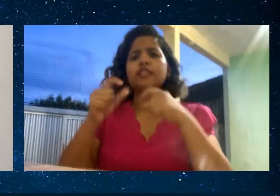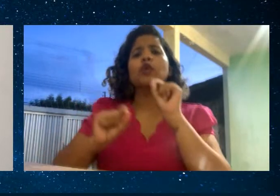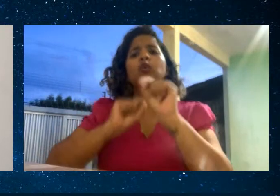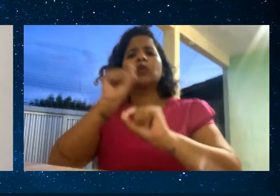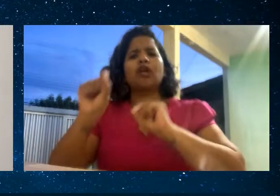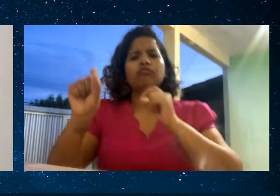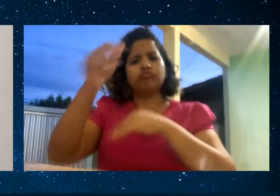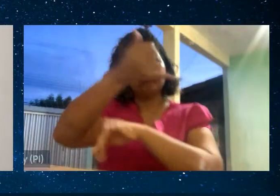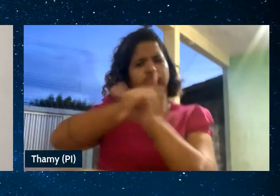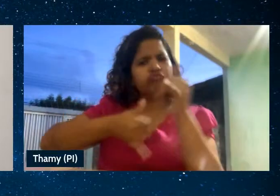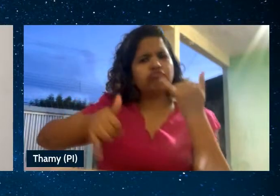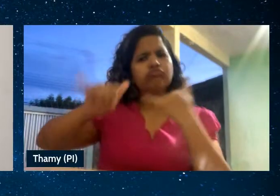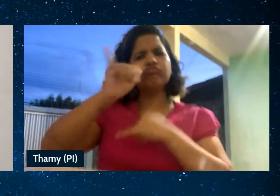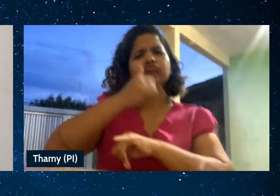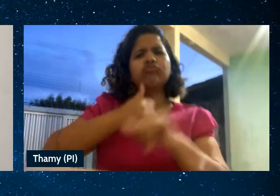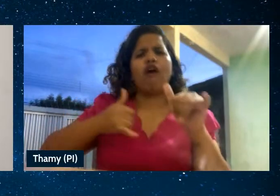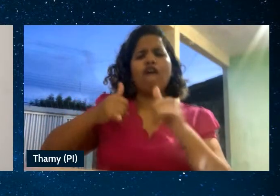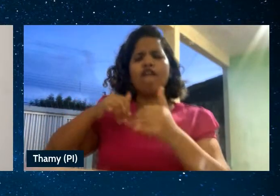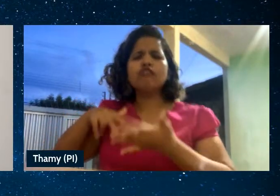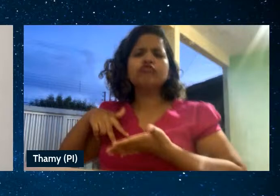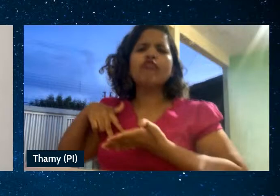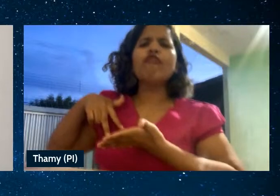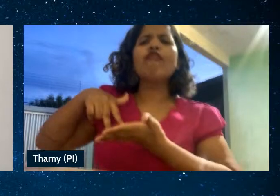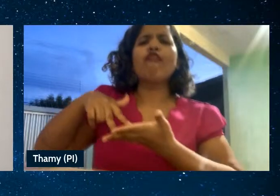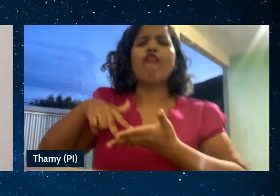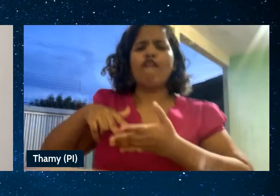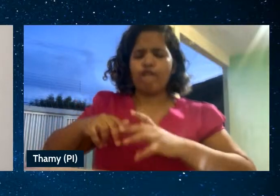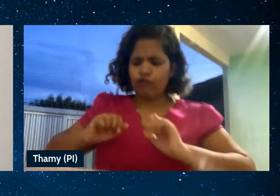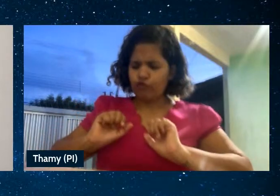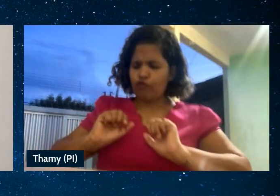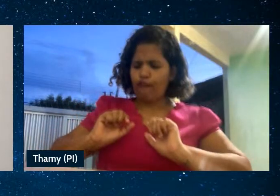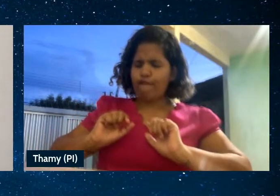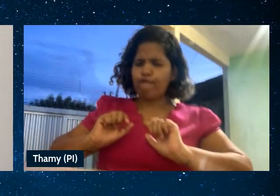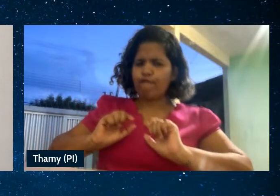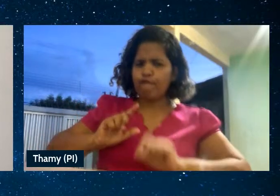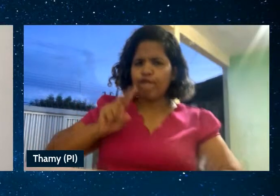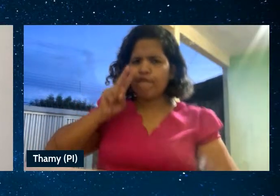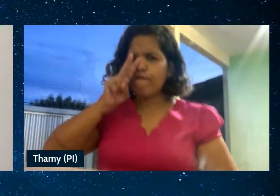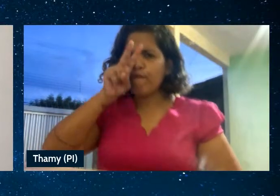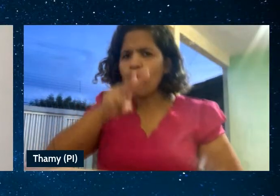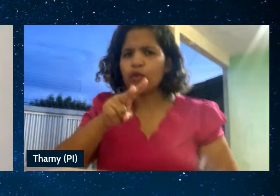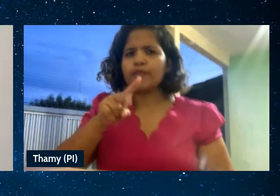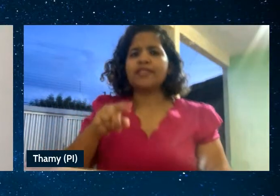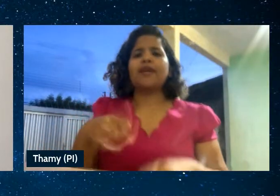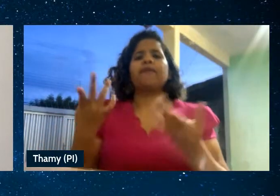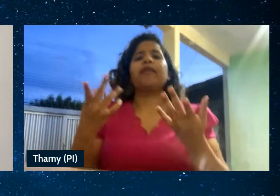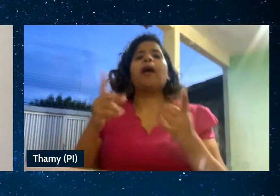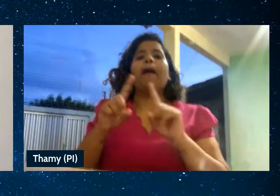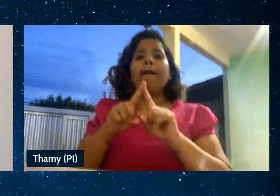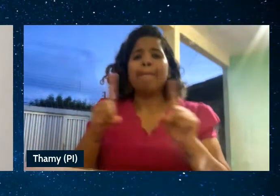energia o envelhecimento resultado de desgaste